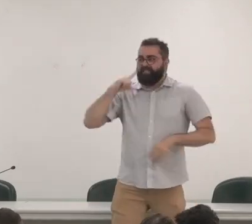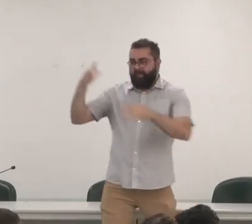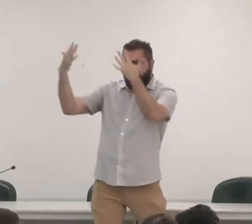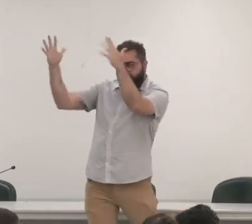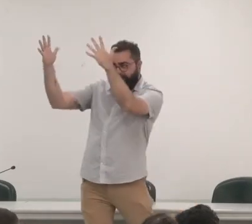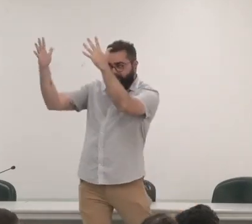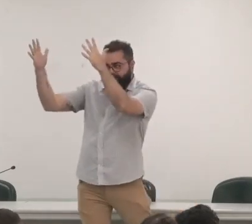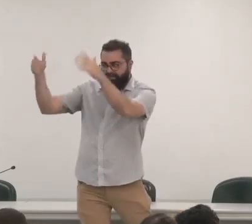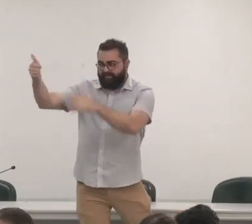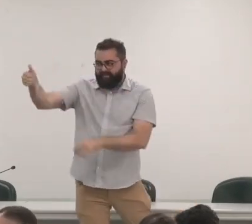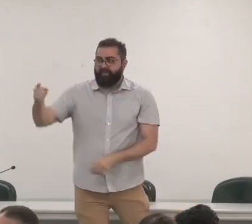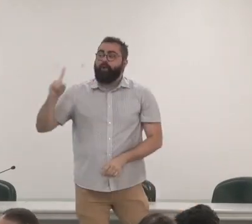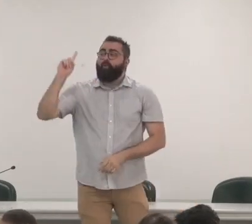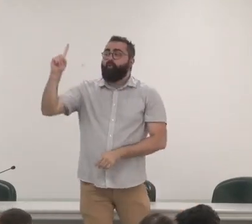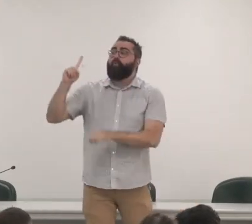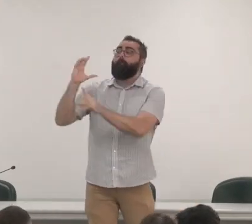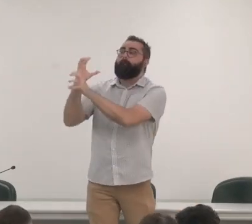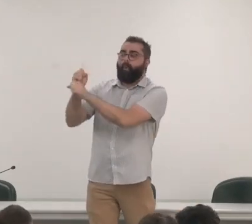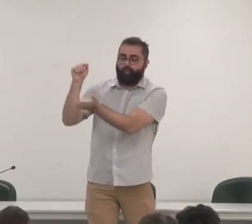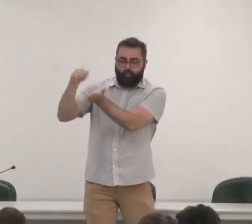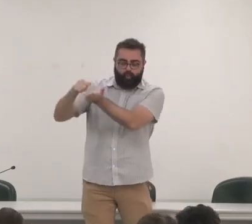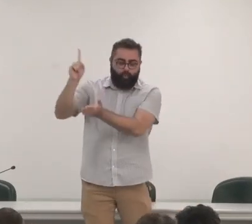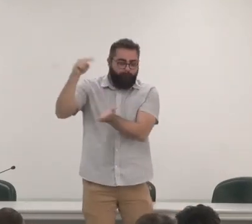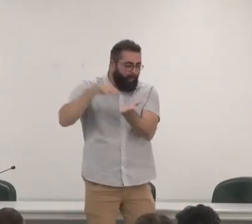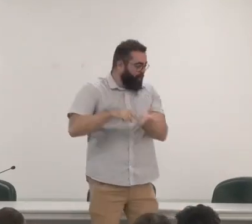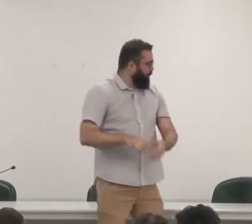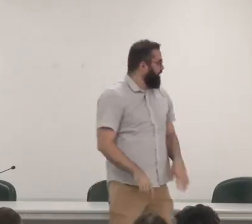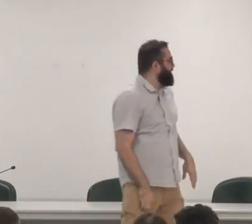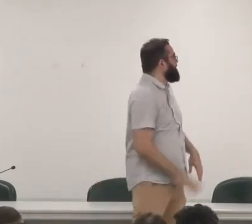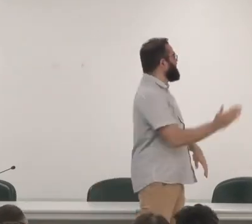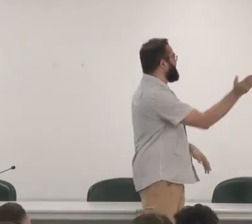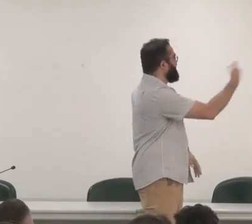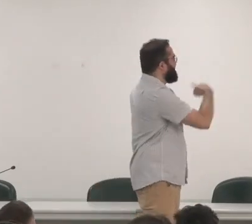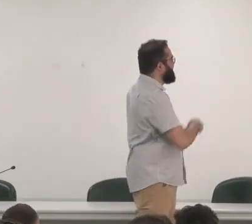diferença. Exatamente, meus parabéns para quem respondeu, ganhou um ponto.